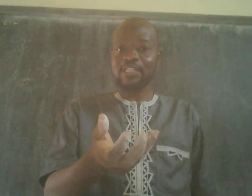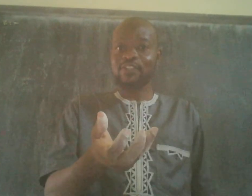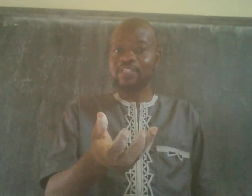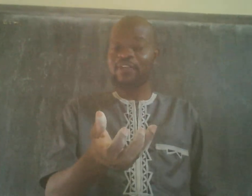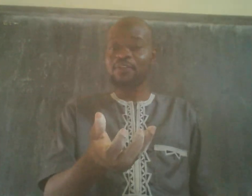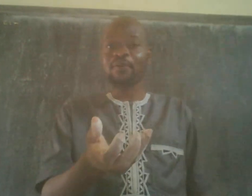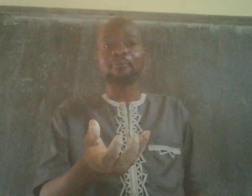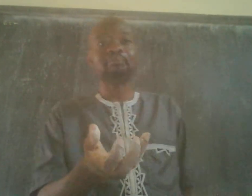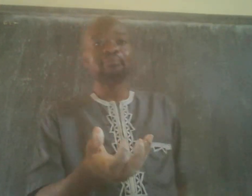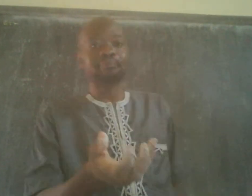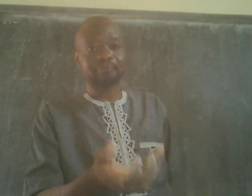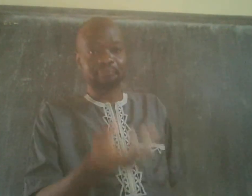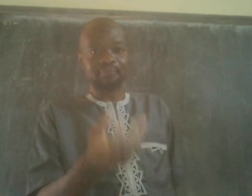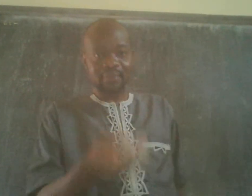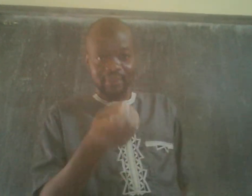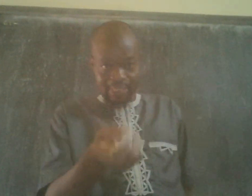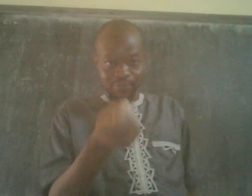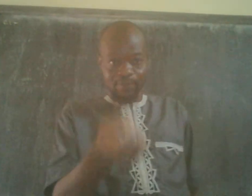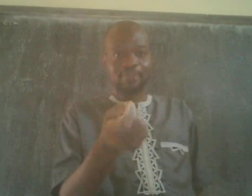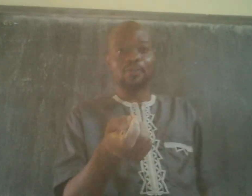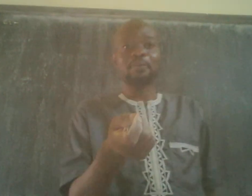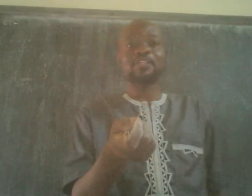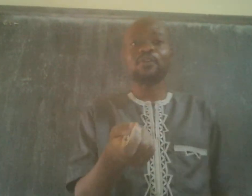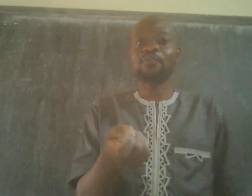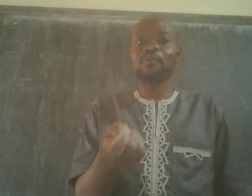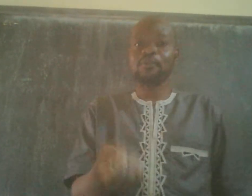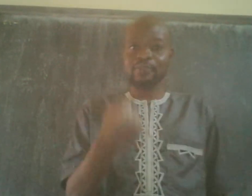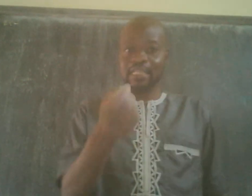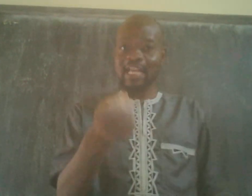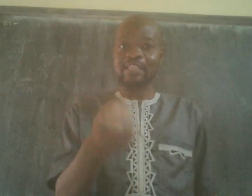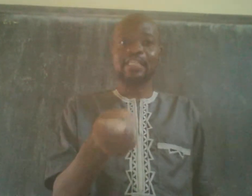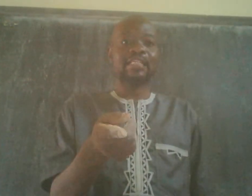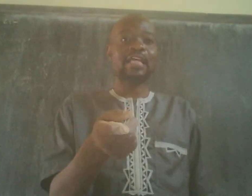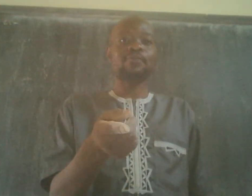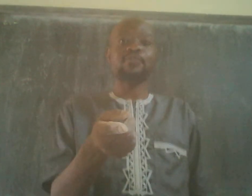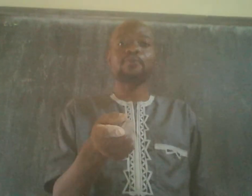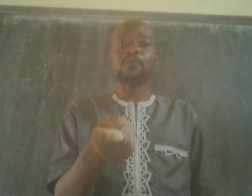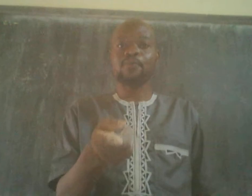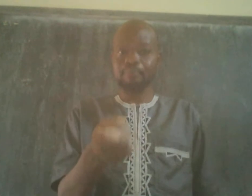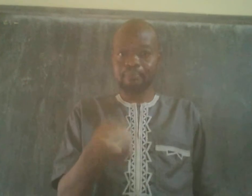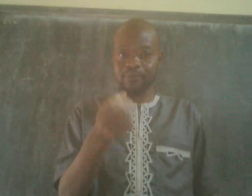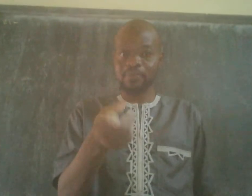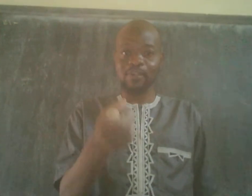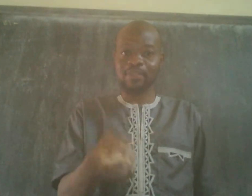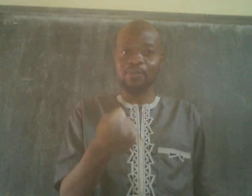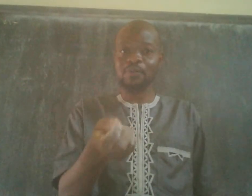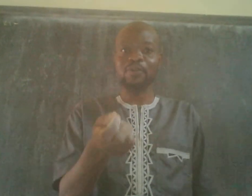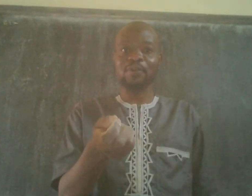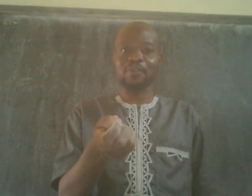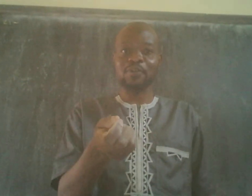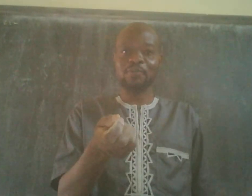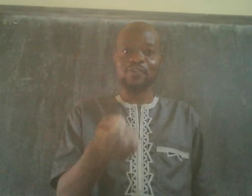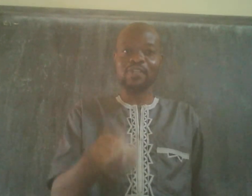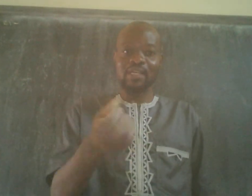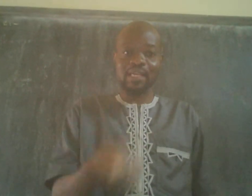C'est ce qu'il veut. Et ce que le pays veut, c'est ça, son son veut. Nous sommes, c'est quoi, c'est toucher le problème de l'utérus. Et quand